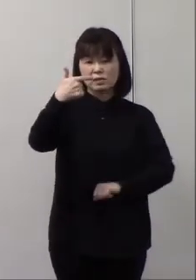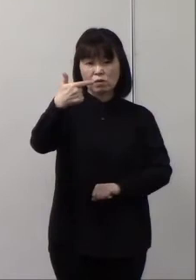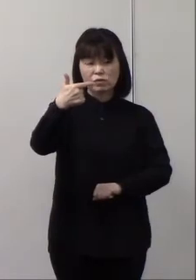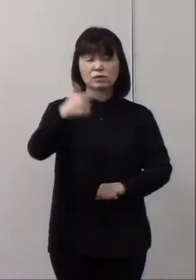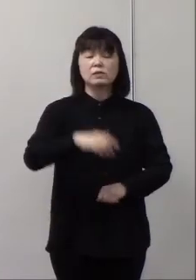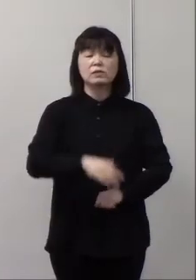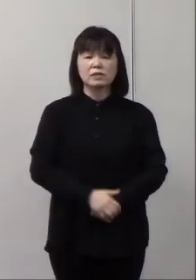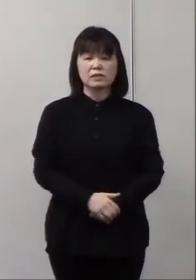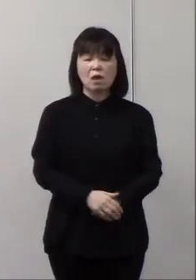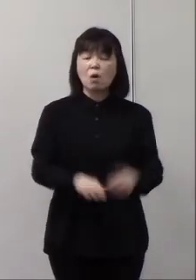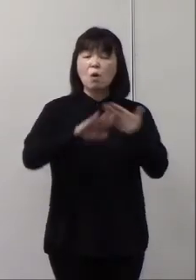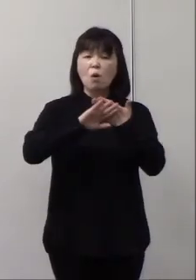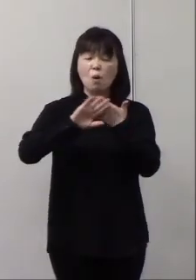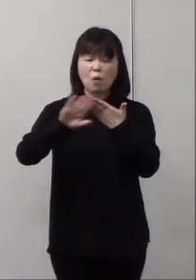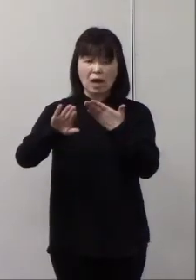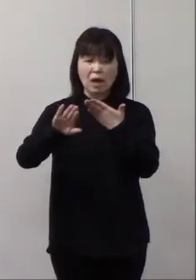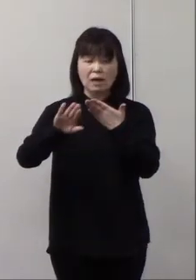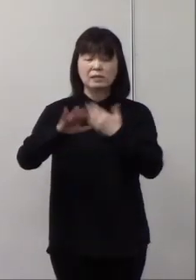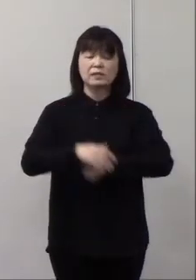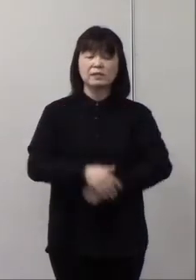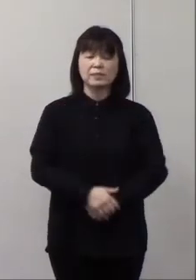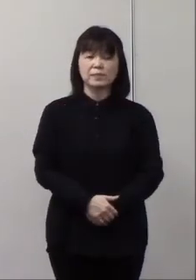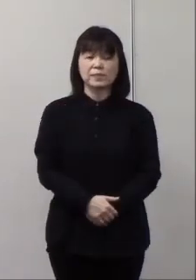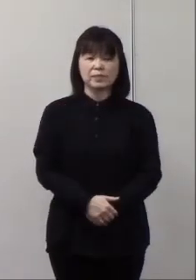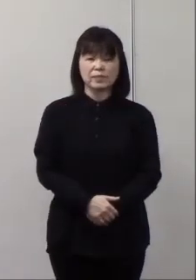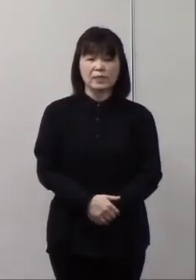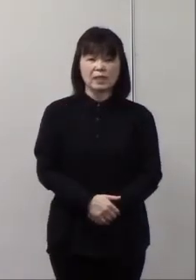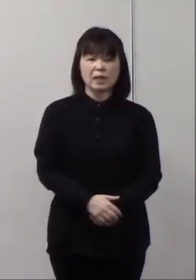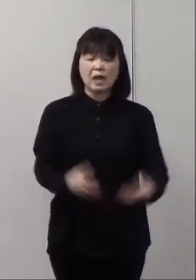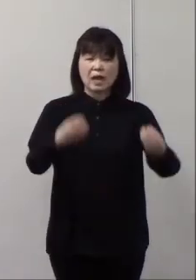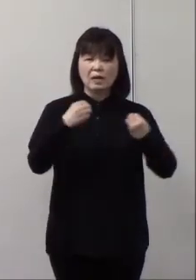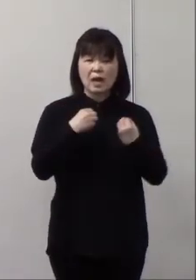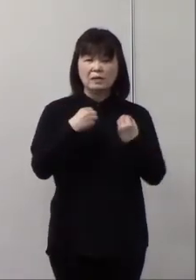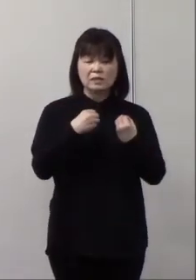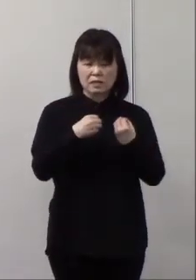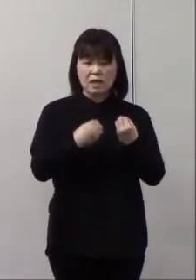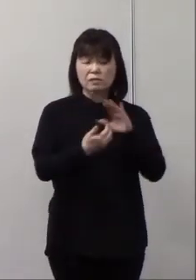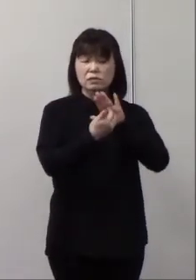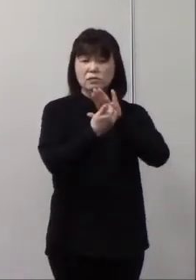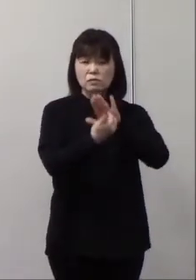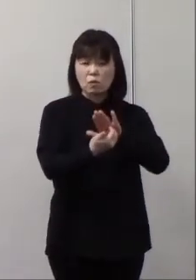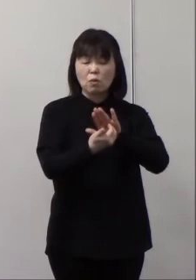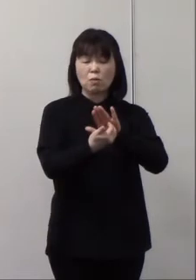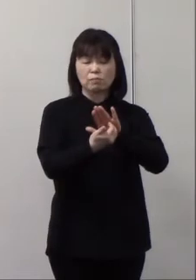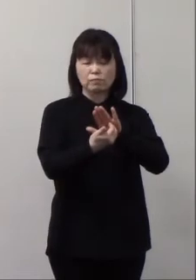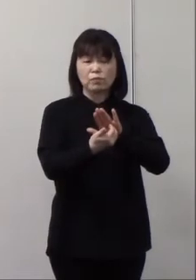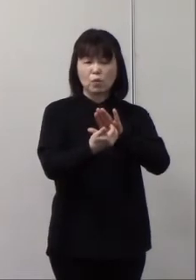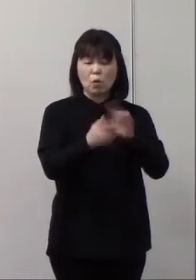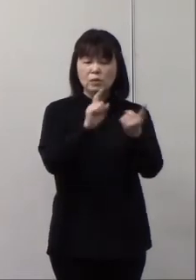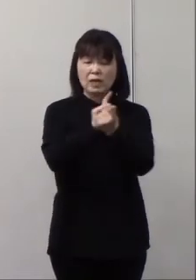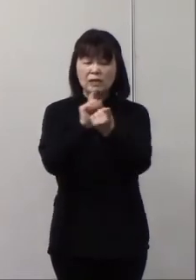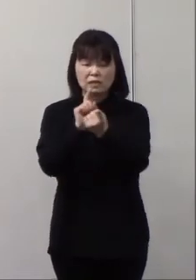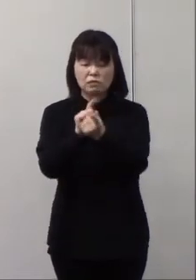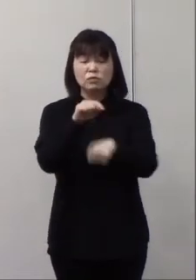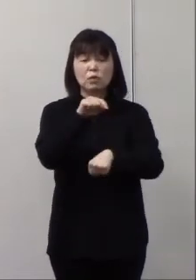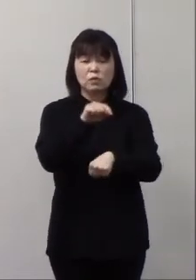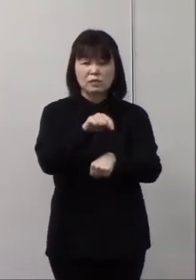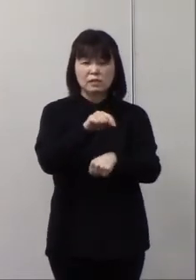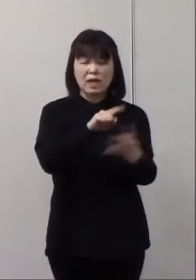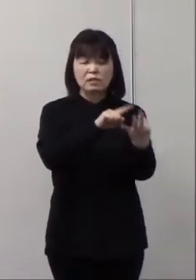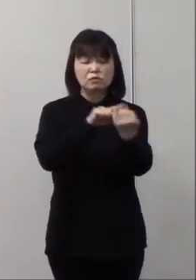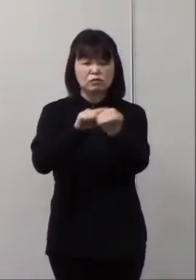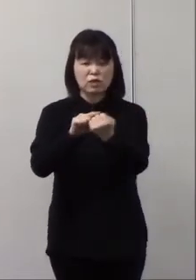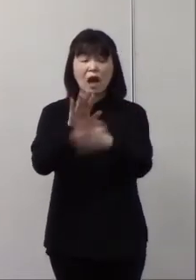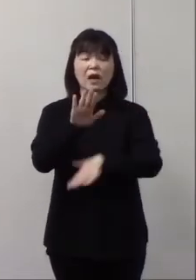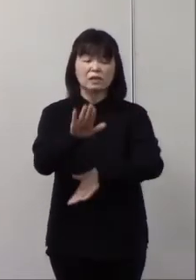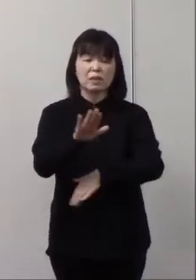他ということで、感染症関係の、まあ、今の分類の中では少し違ったもので